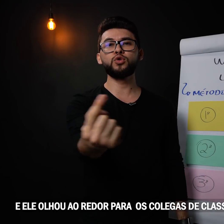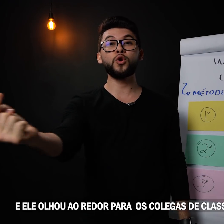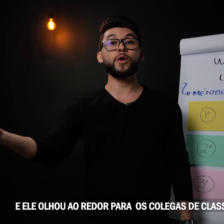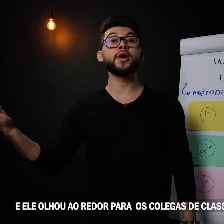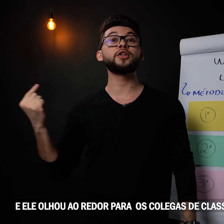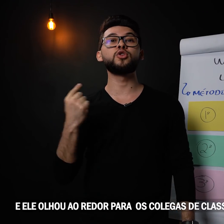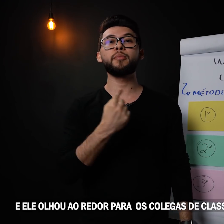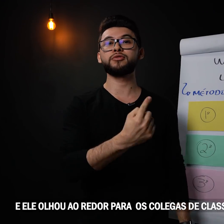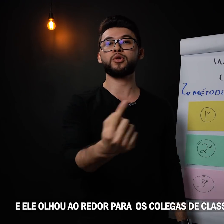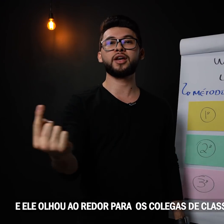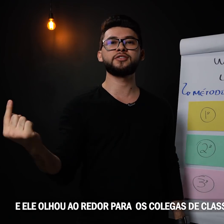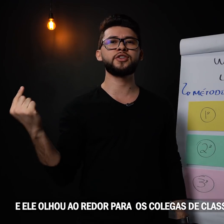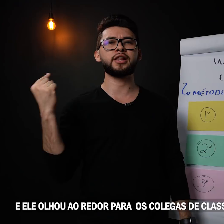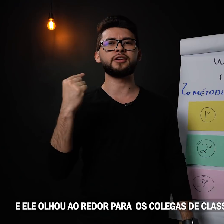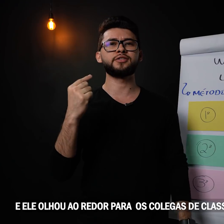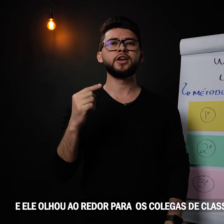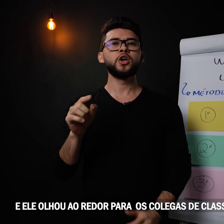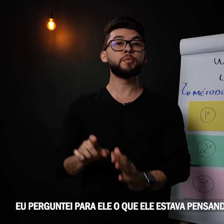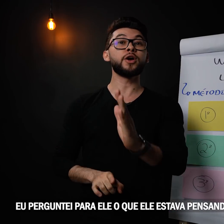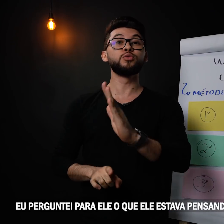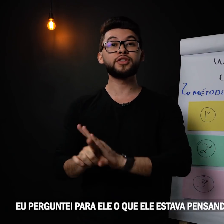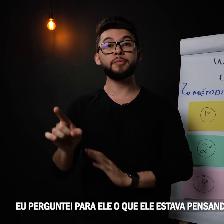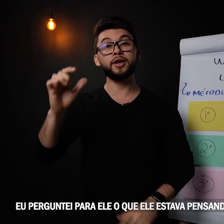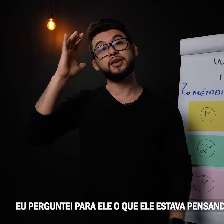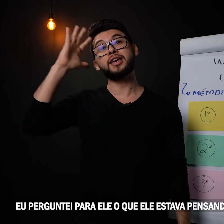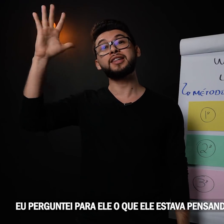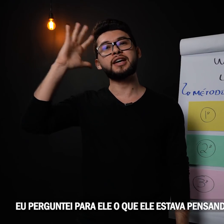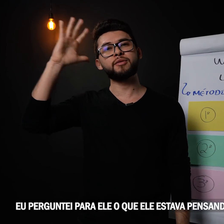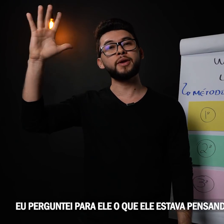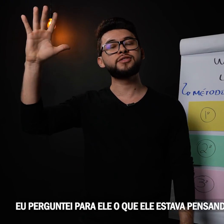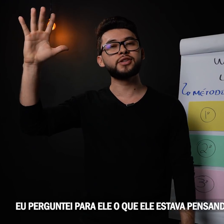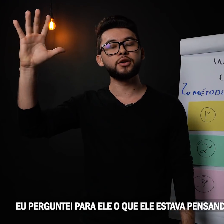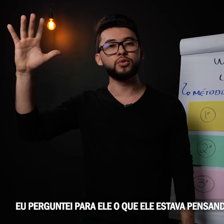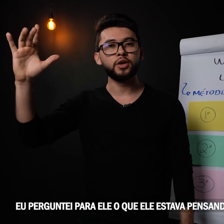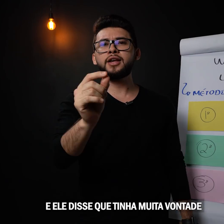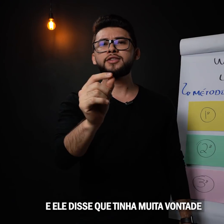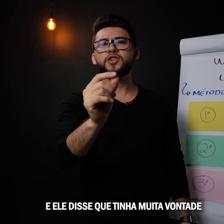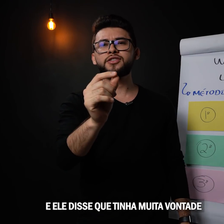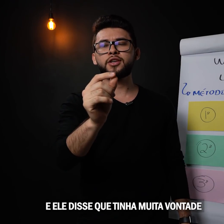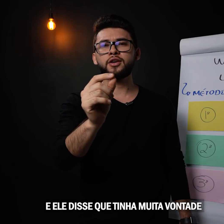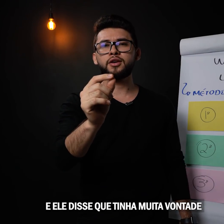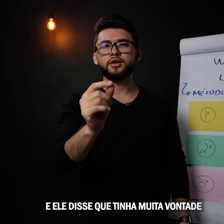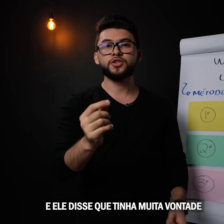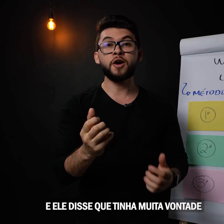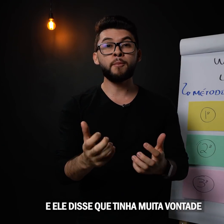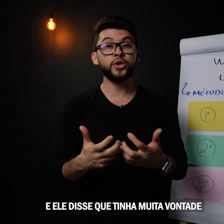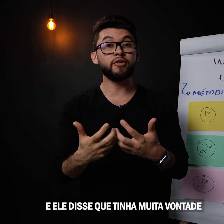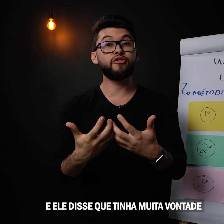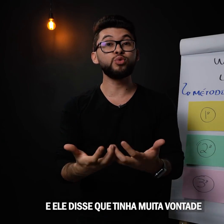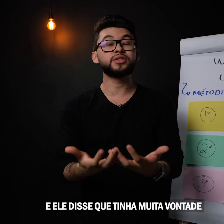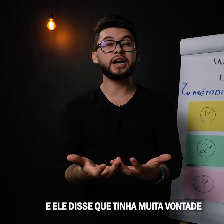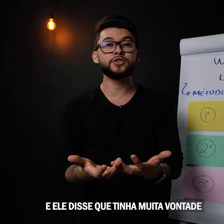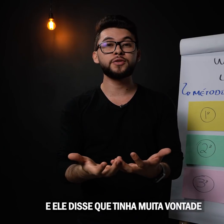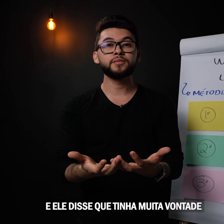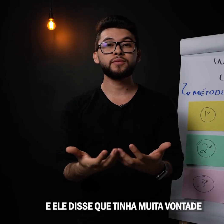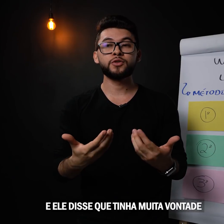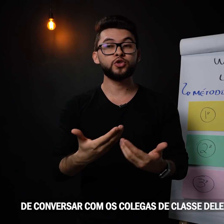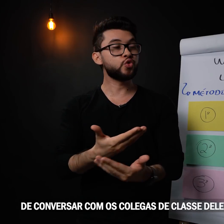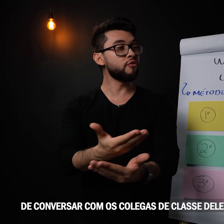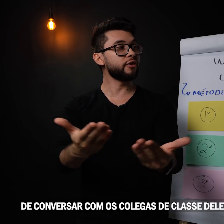olhou ao redor para os colegas de classe. Eu perguntei para ele o que ele estava pensando e ele disse que tinha muita vontade de